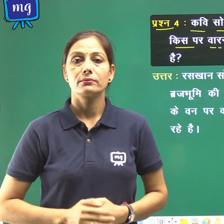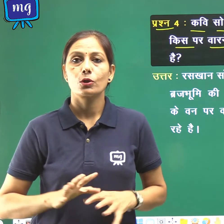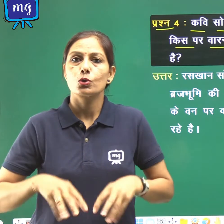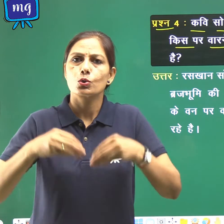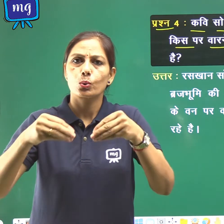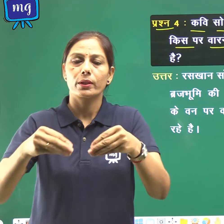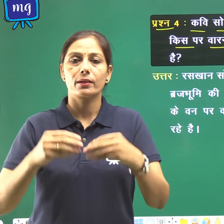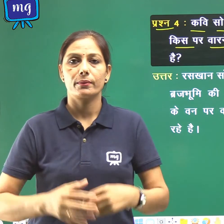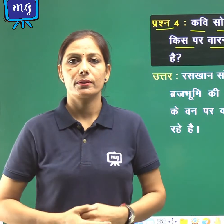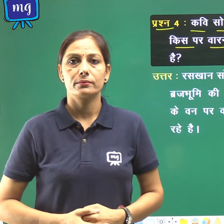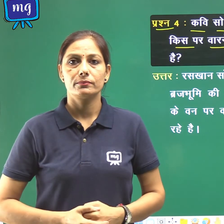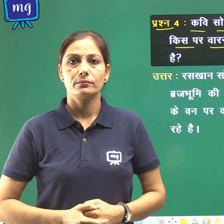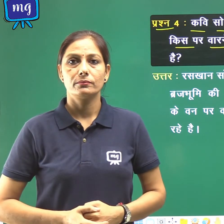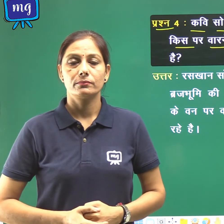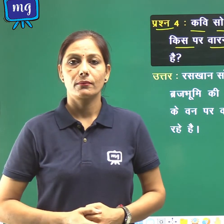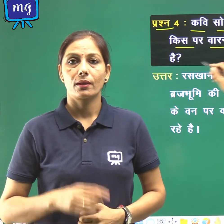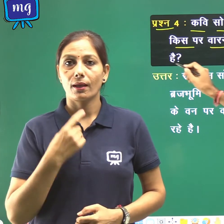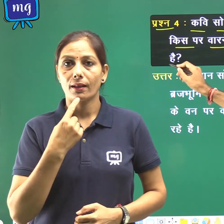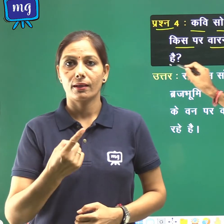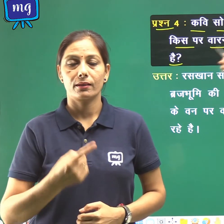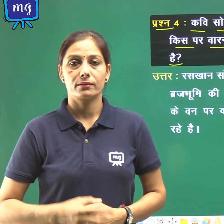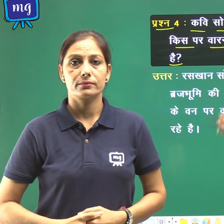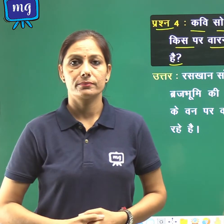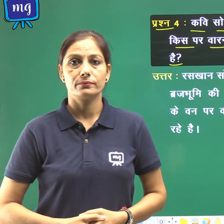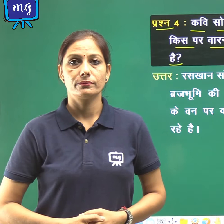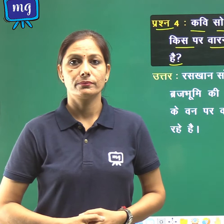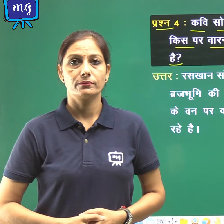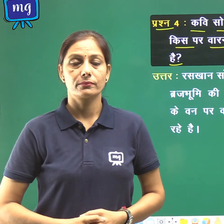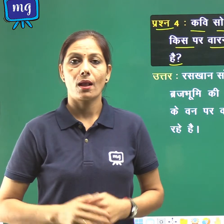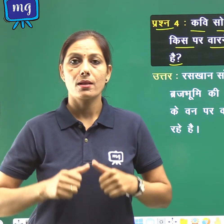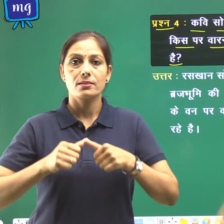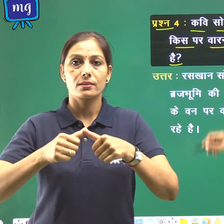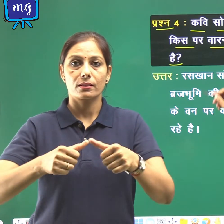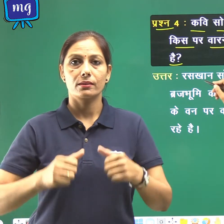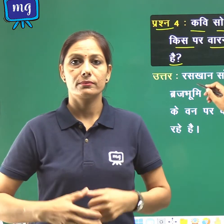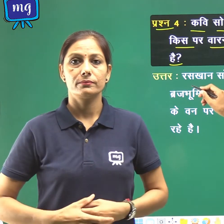वारने के लिए कह रहे हैं? उत्तर है,